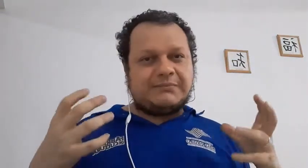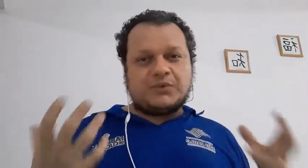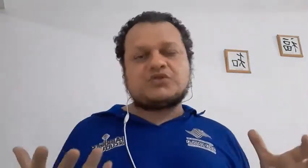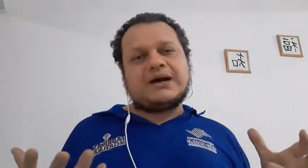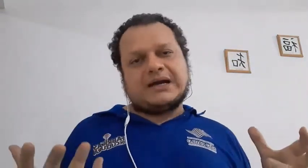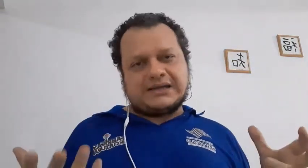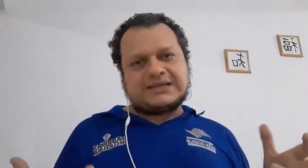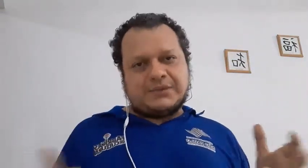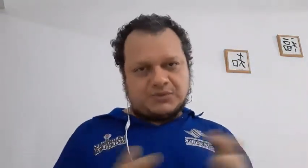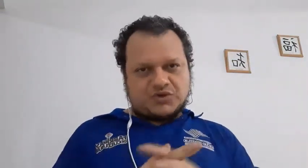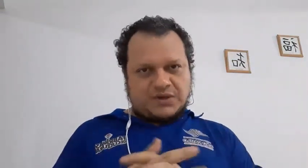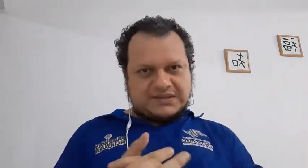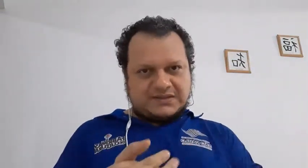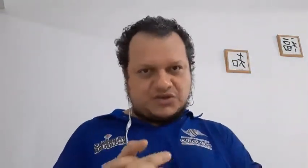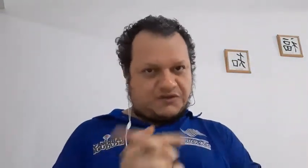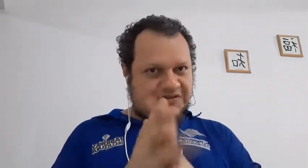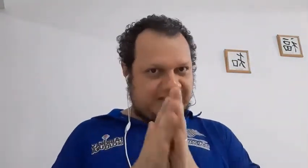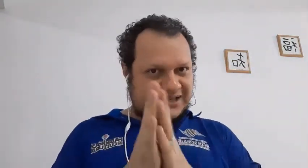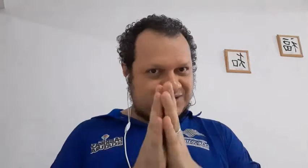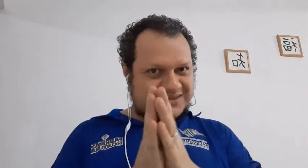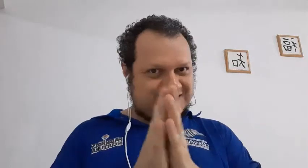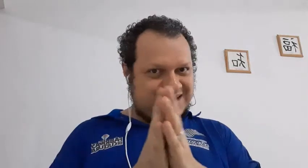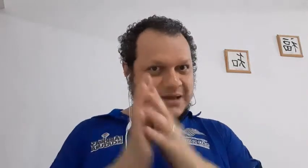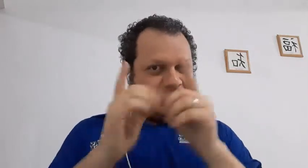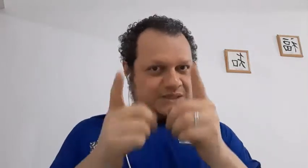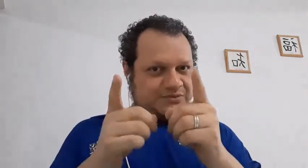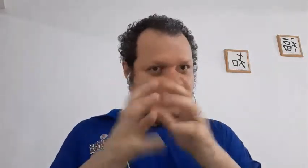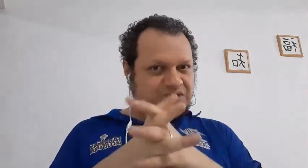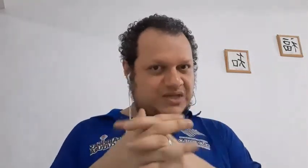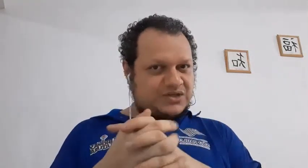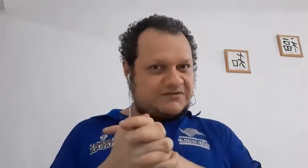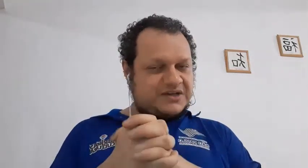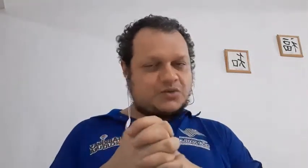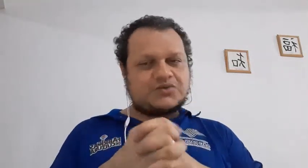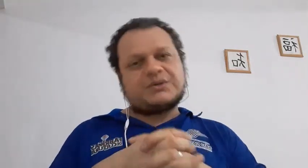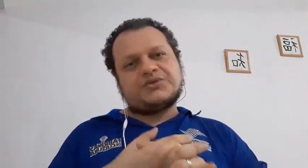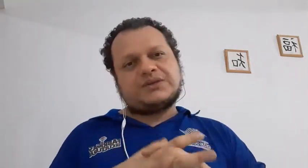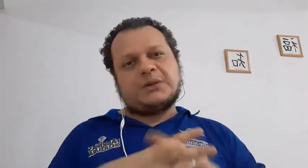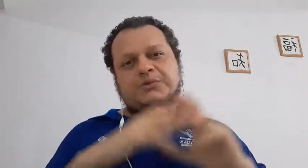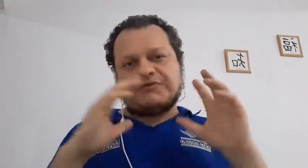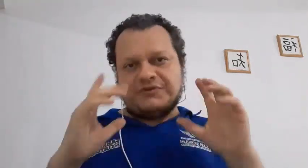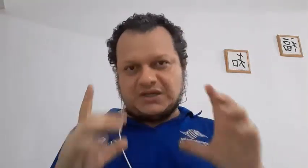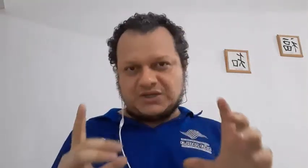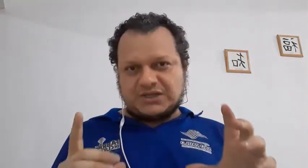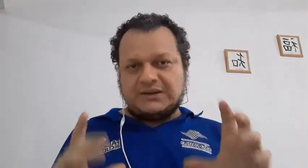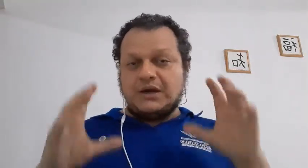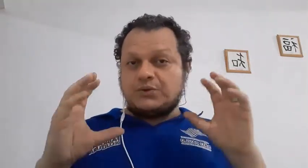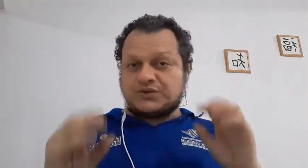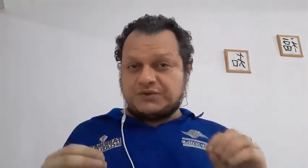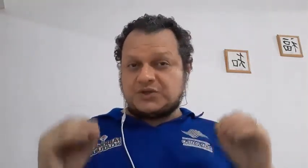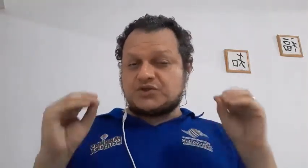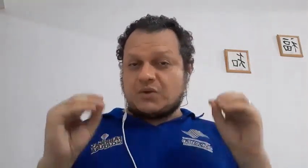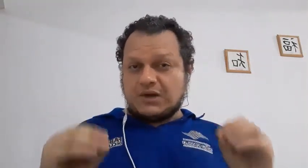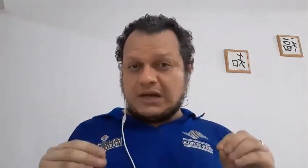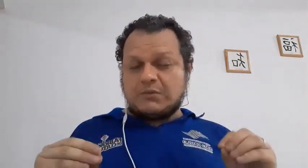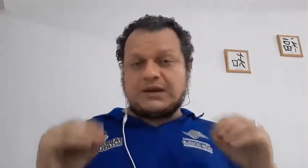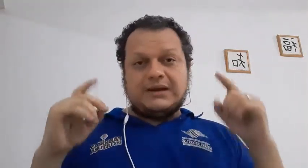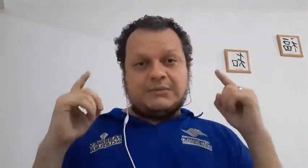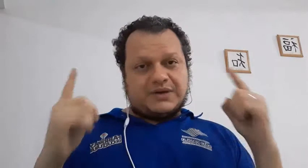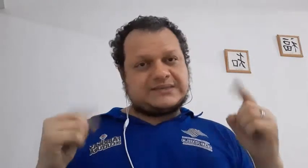muito bacana sabermos coisas diferentes. Mesmo você que já faz o curso há muito tempo, veja os vídeos com calma, porque é sempre